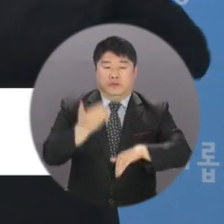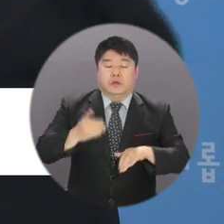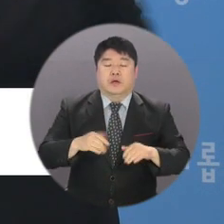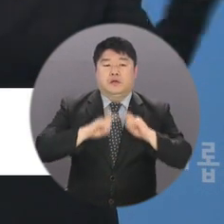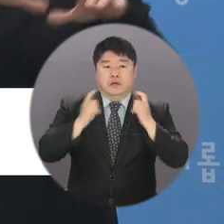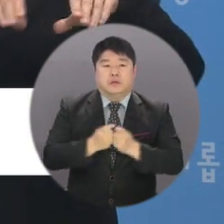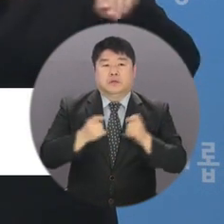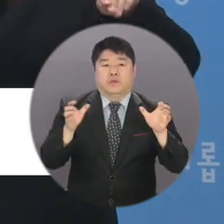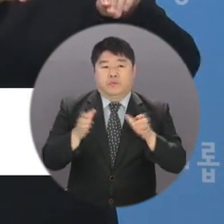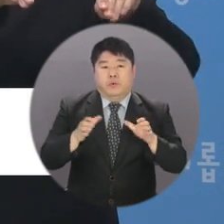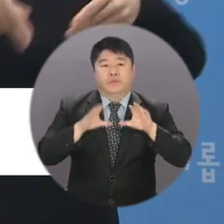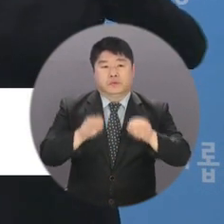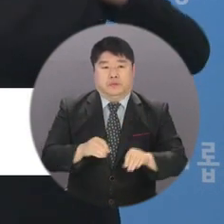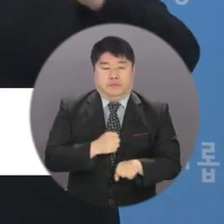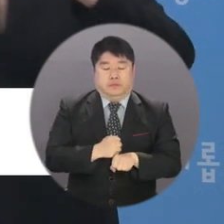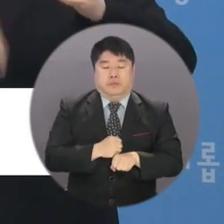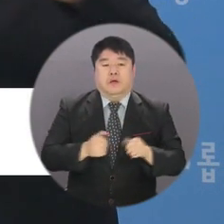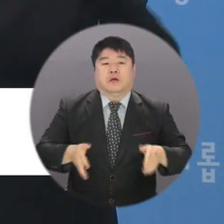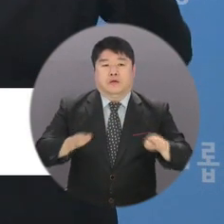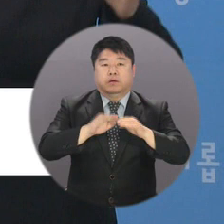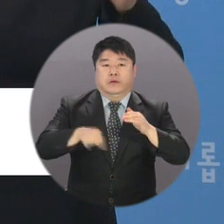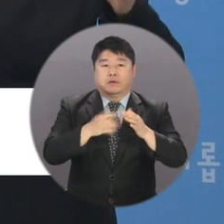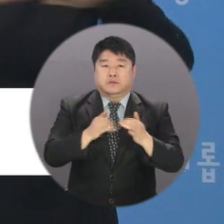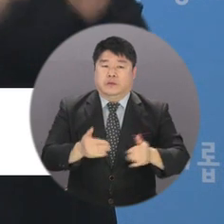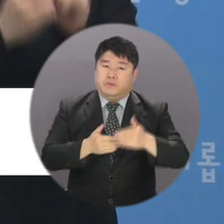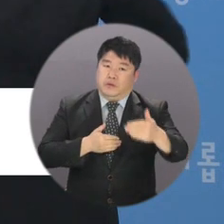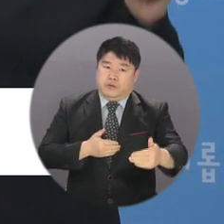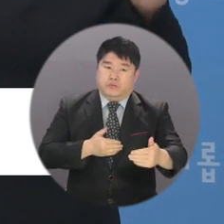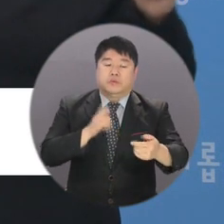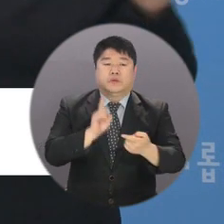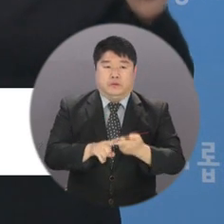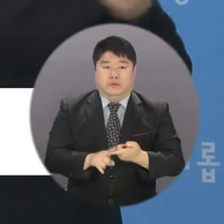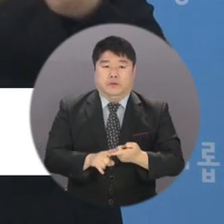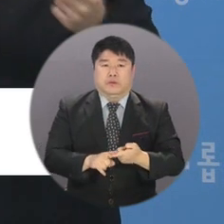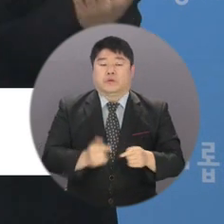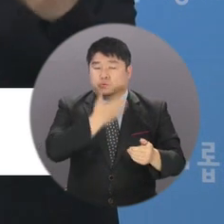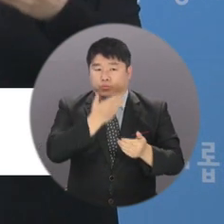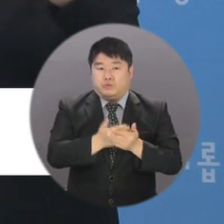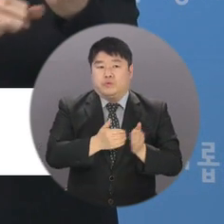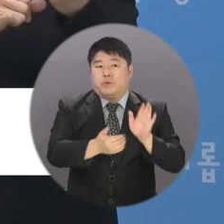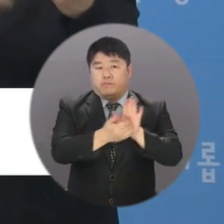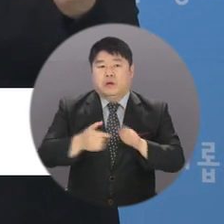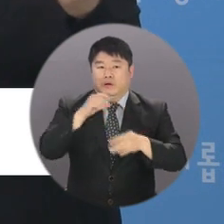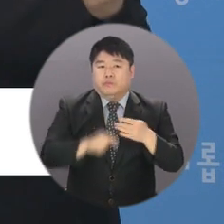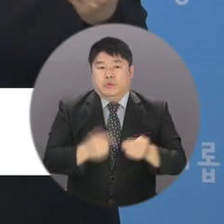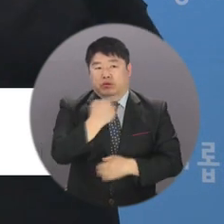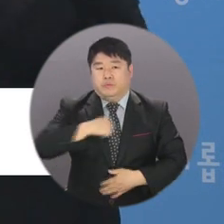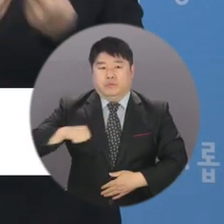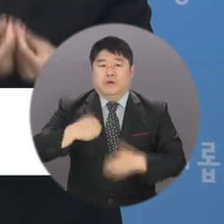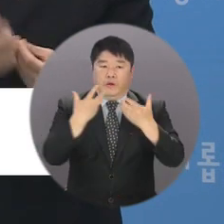모임 금지, 시설 내에서 사람 간 일정 거리 두기 등의 핵심 방역 수칙을 위반하는